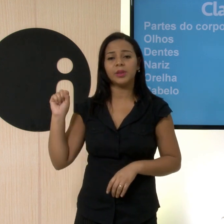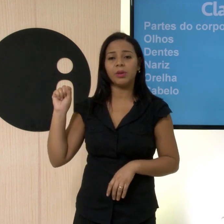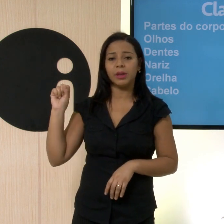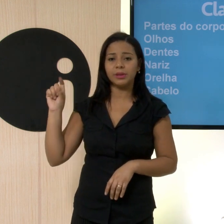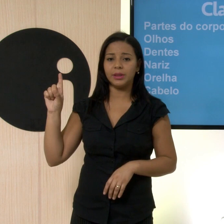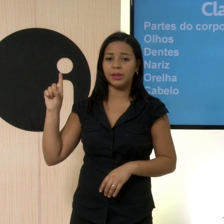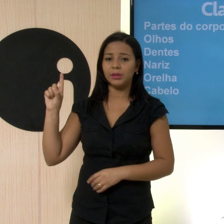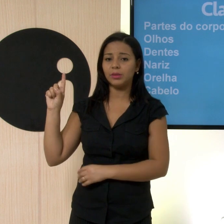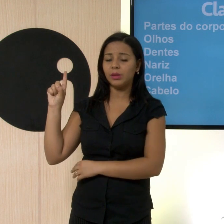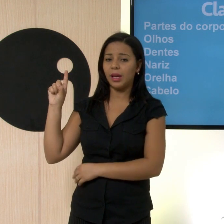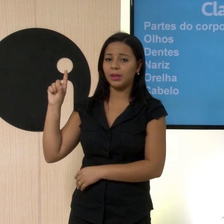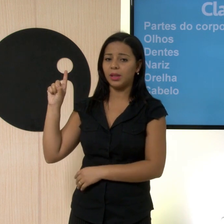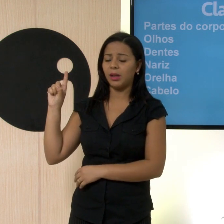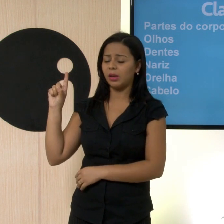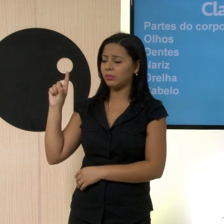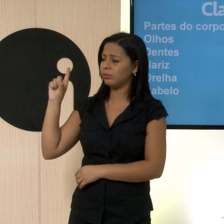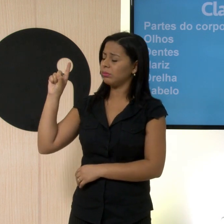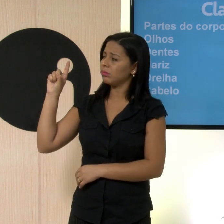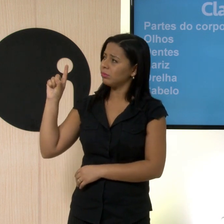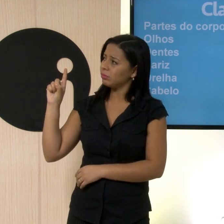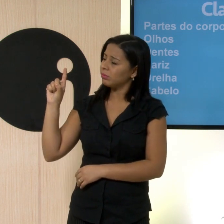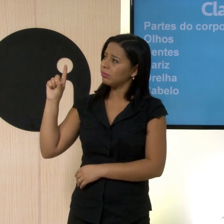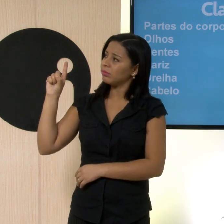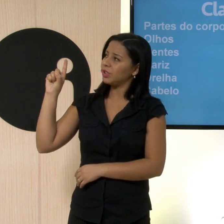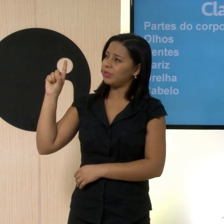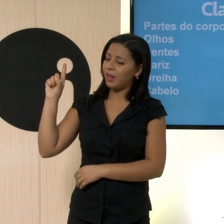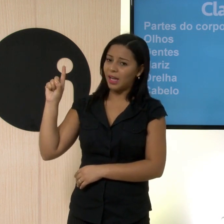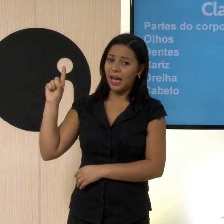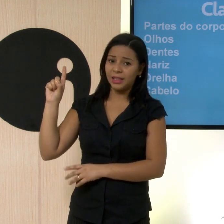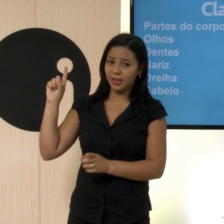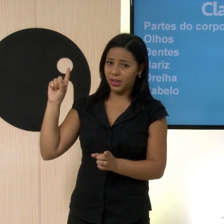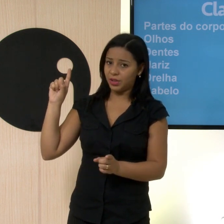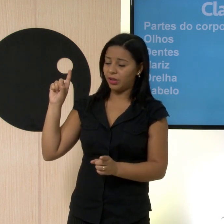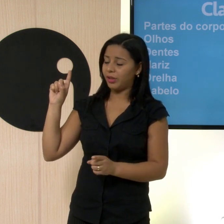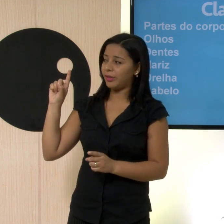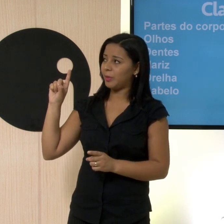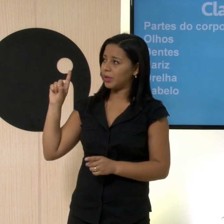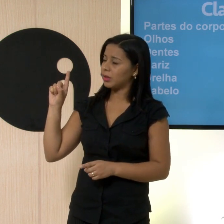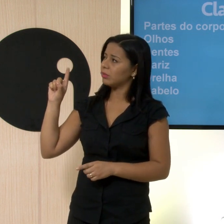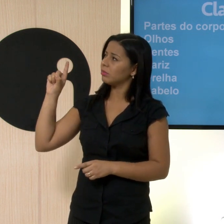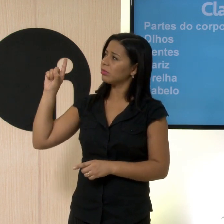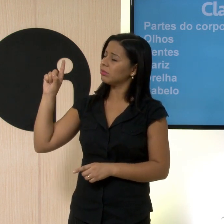pessoa andando, aqui, ó, devagar e triste, ó, novamente.